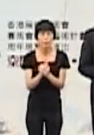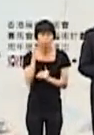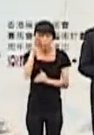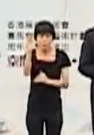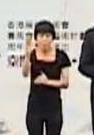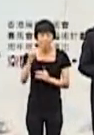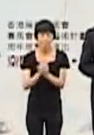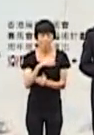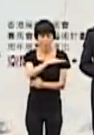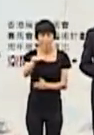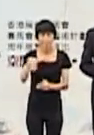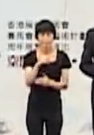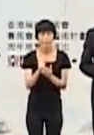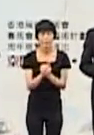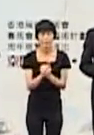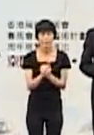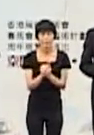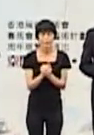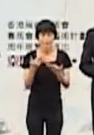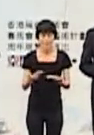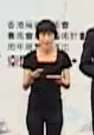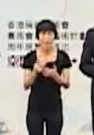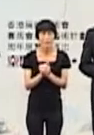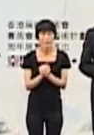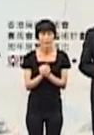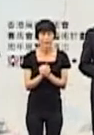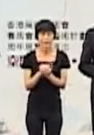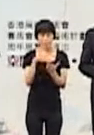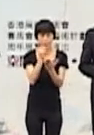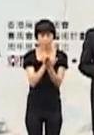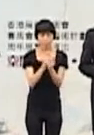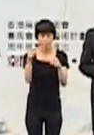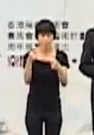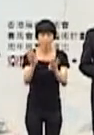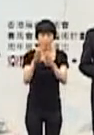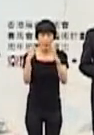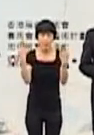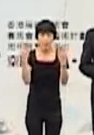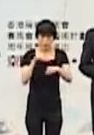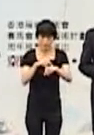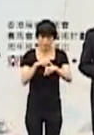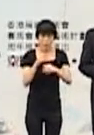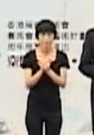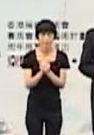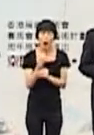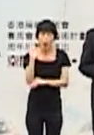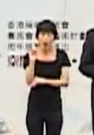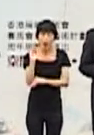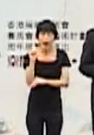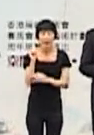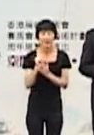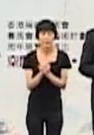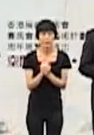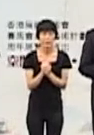希望係大家係喺呢一個藝術節開幕嘅呢一刻嘅時候，能夠